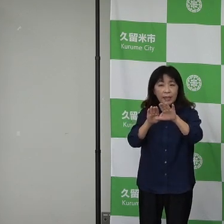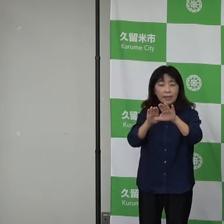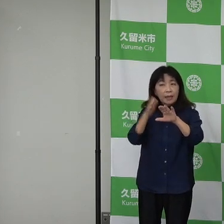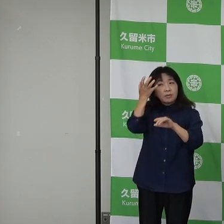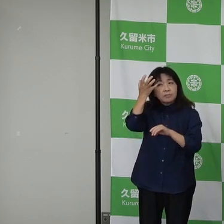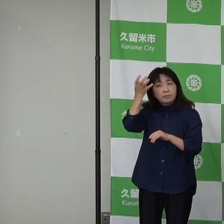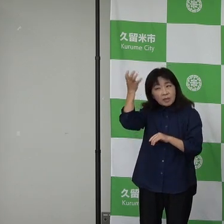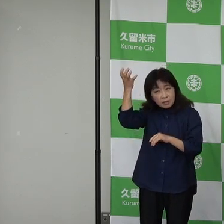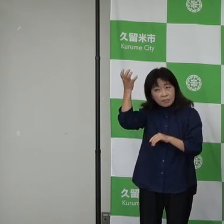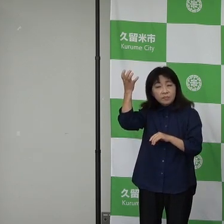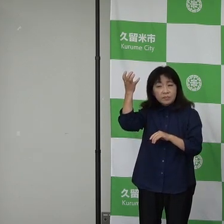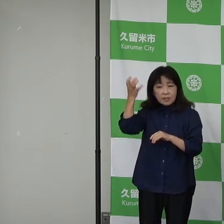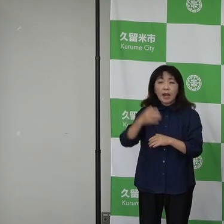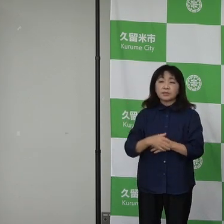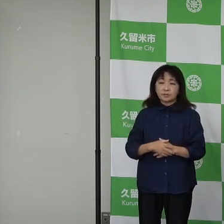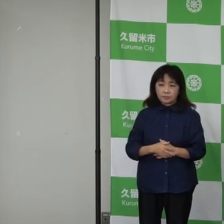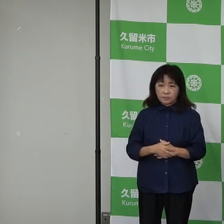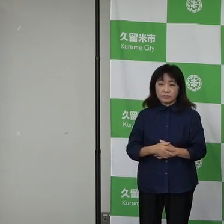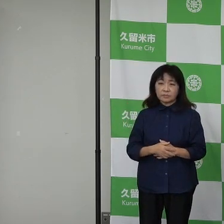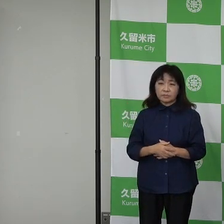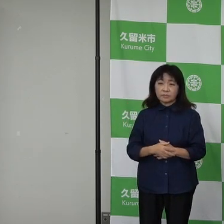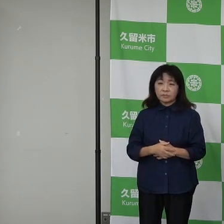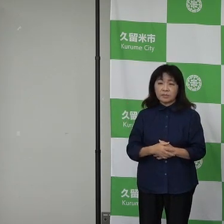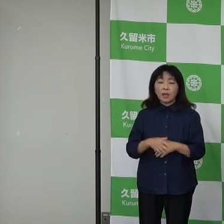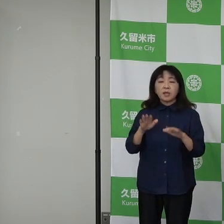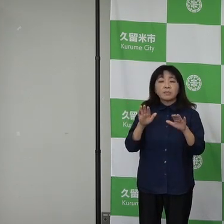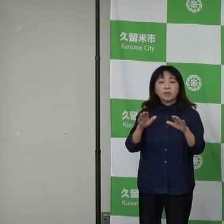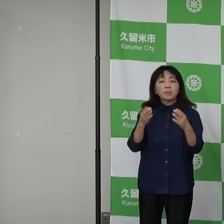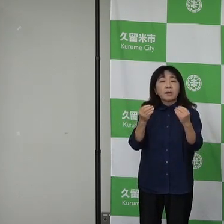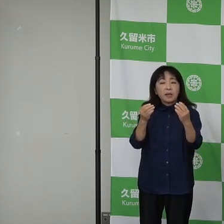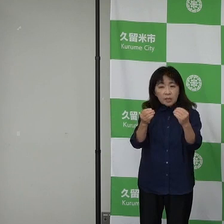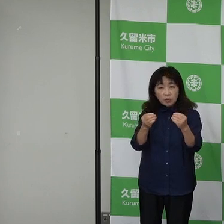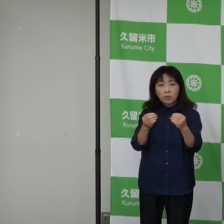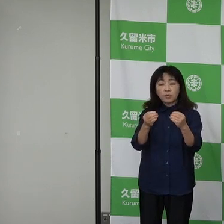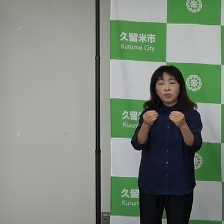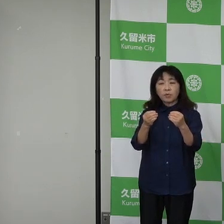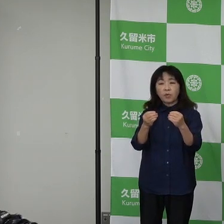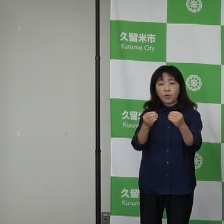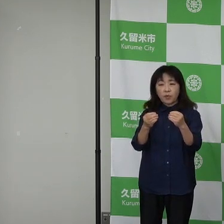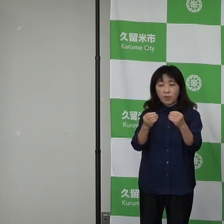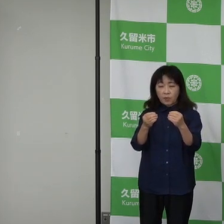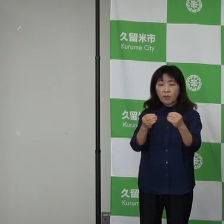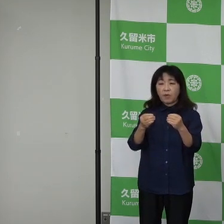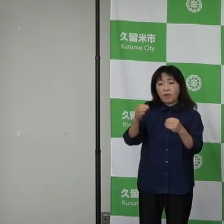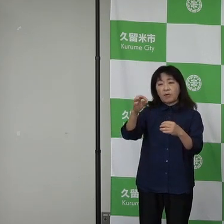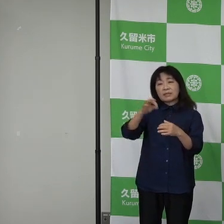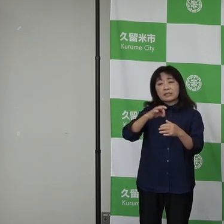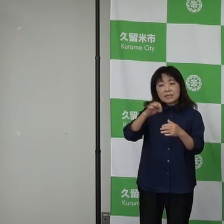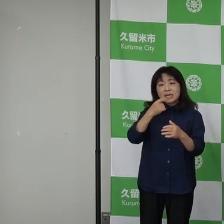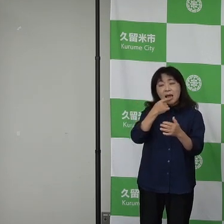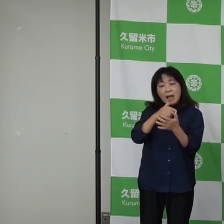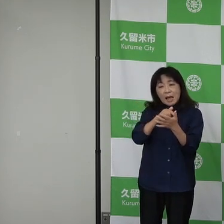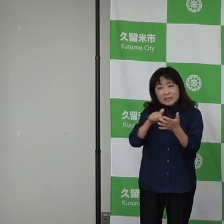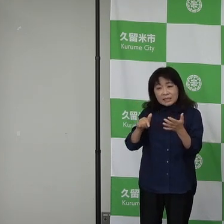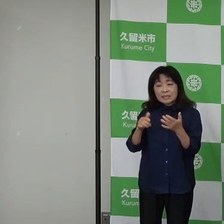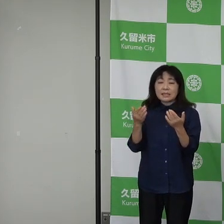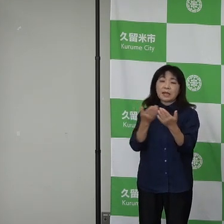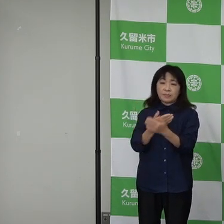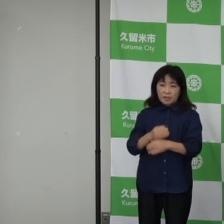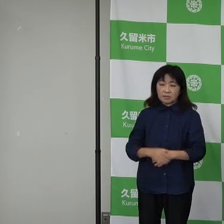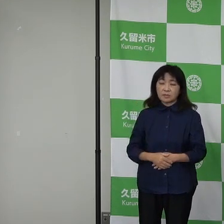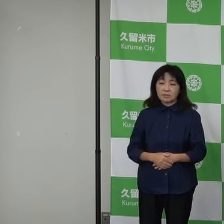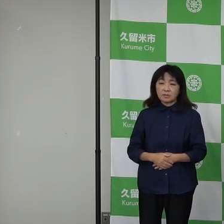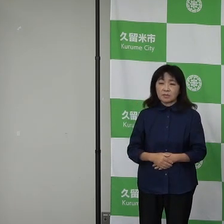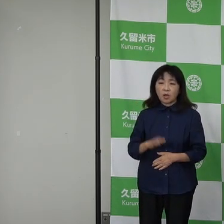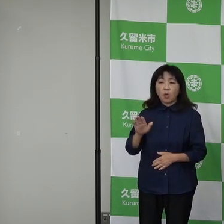経営環境下に置かれ、このままでは経常収支が赤字になるのと見込んでおります。